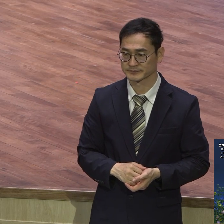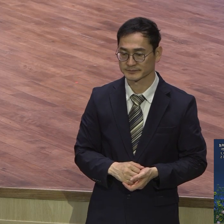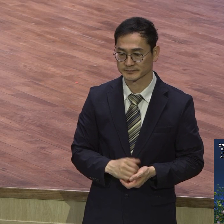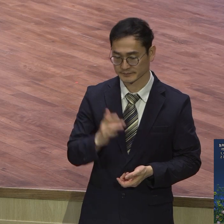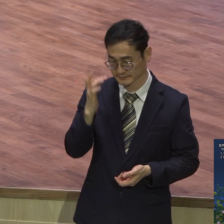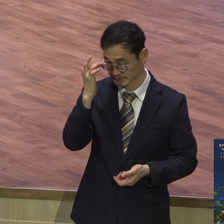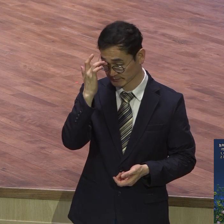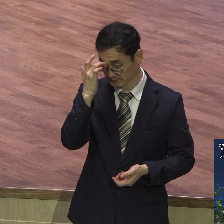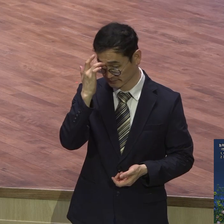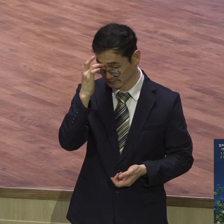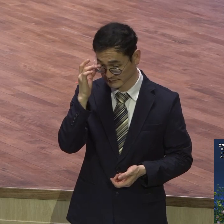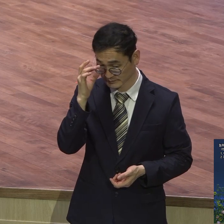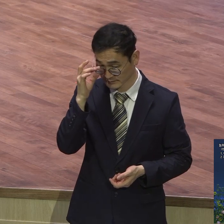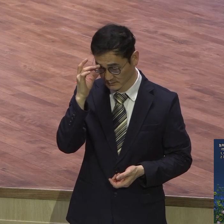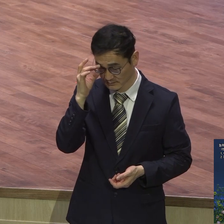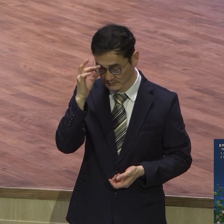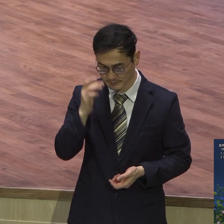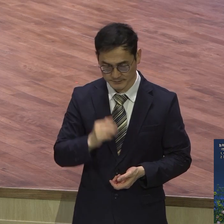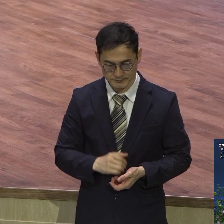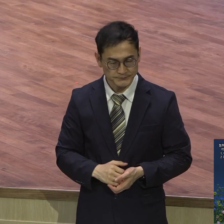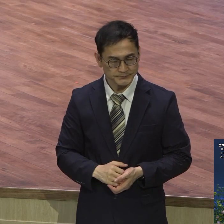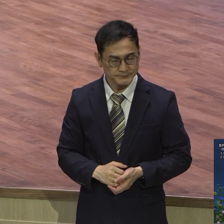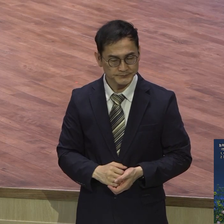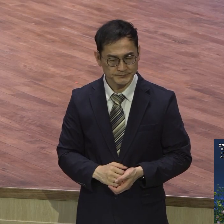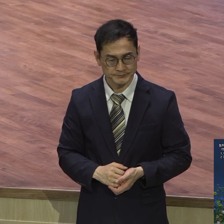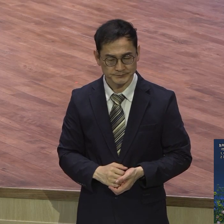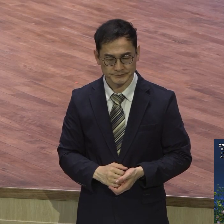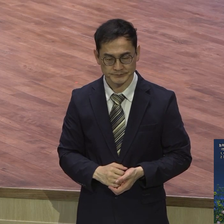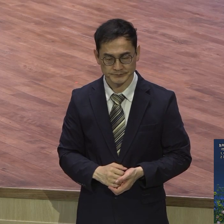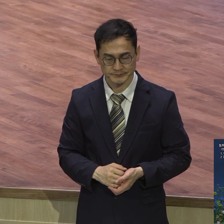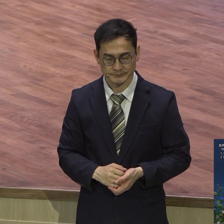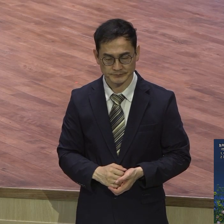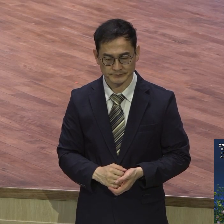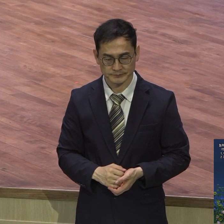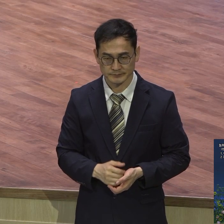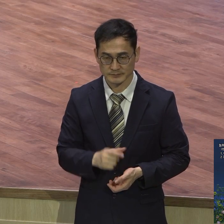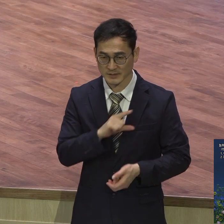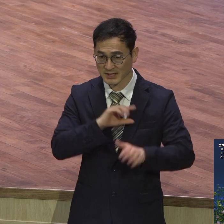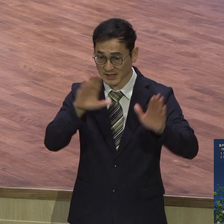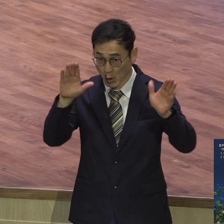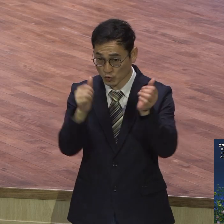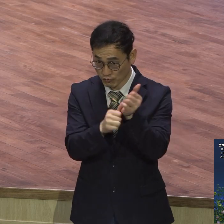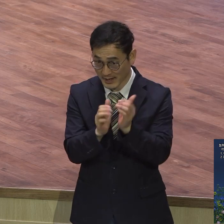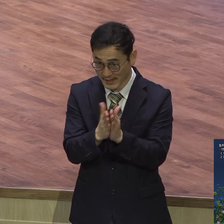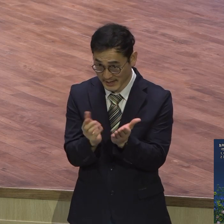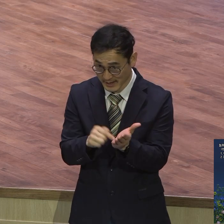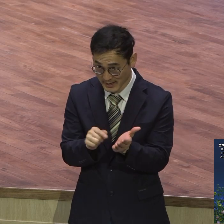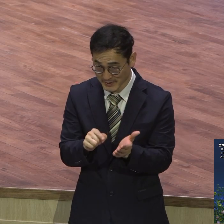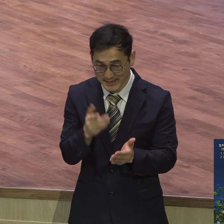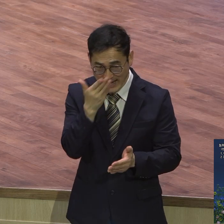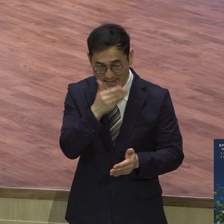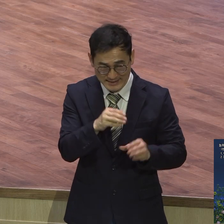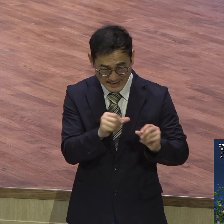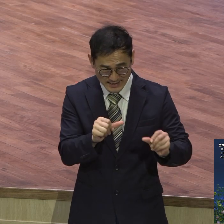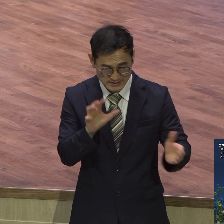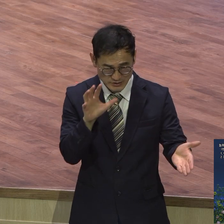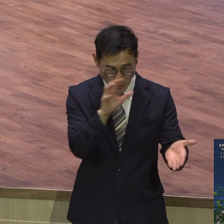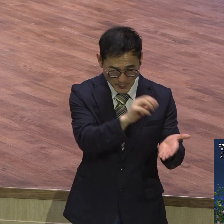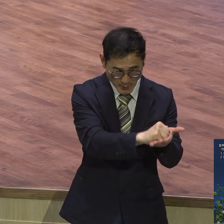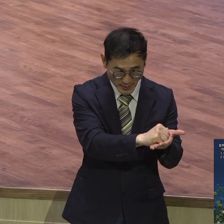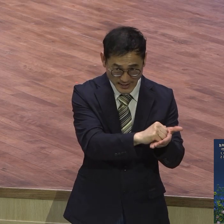요소와 14장 6절로 시부저를 보면 가난을 정복해 가는 과정 속에서 헤브론의 흠한 산지에